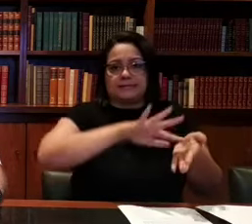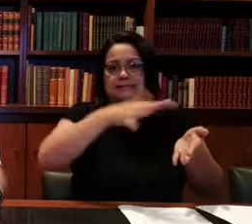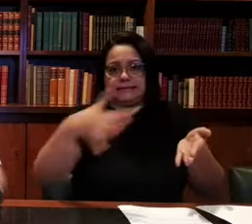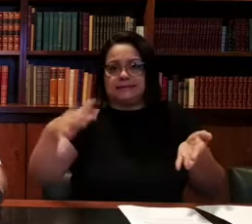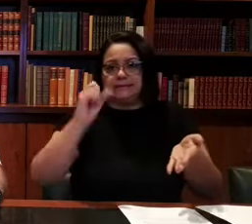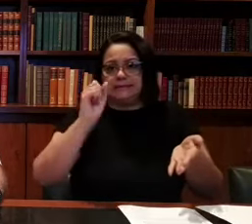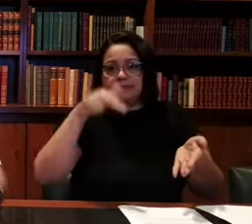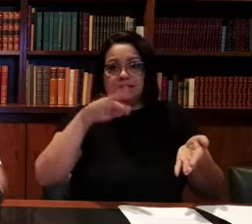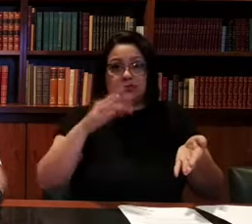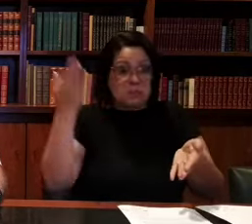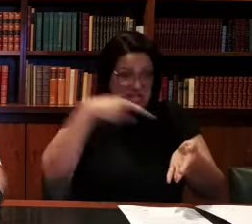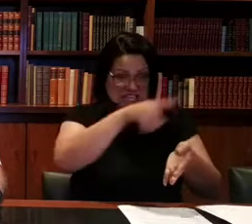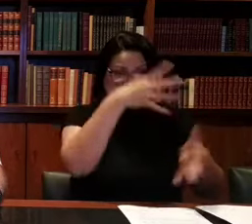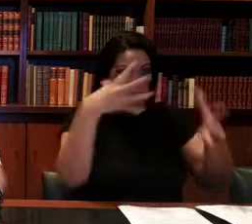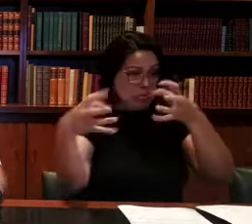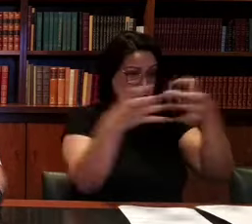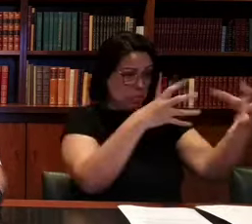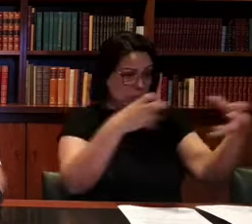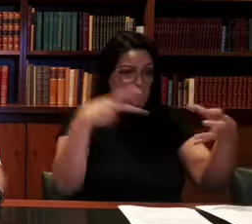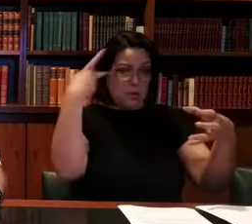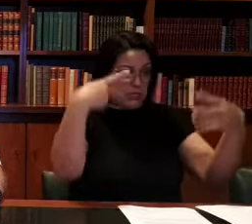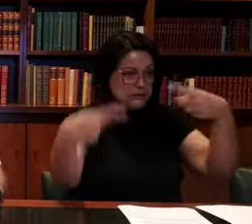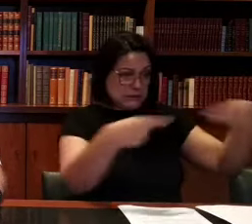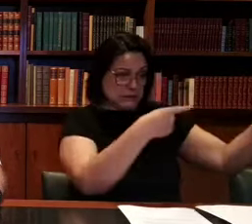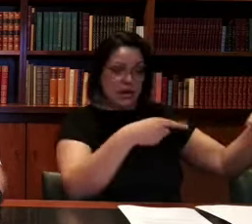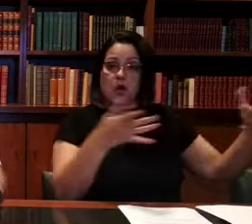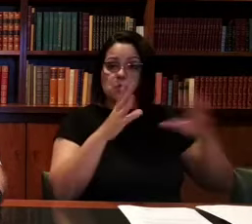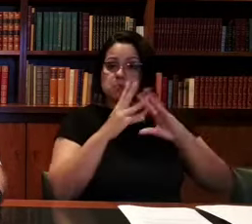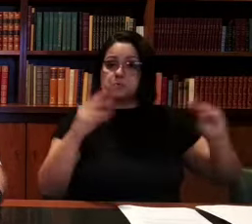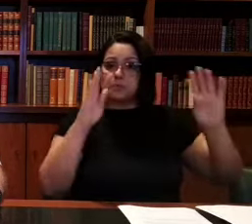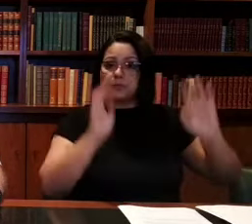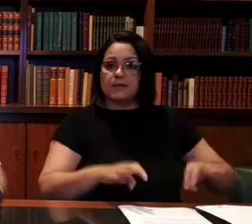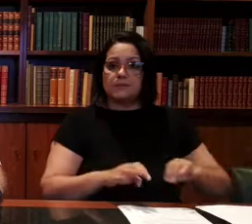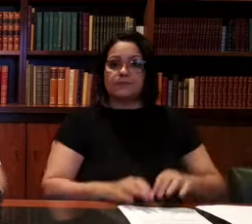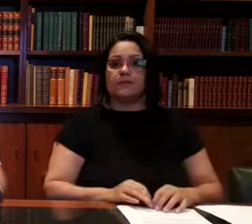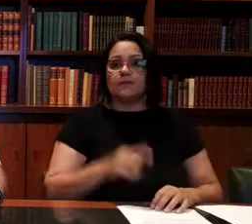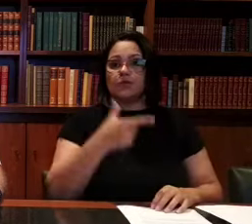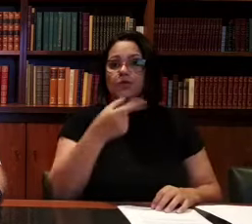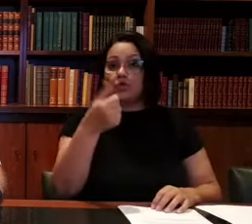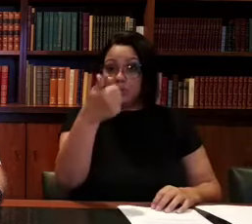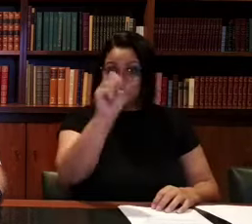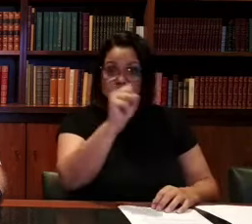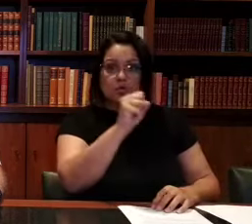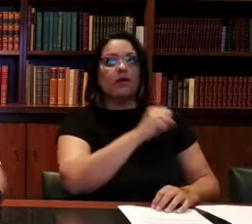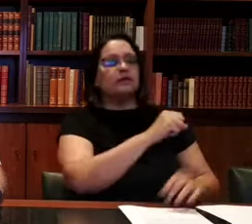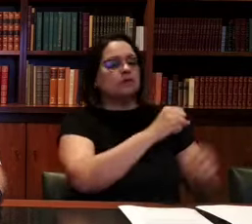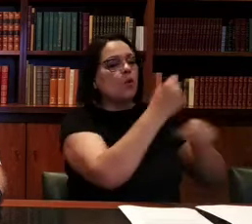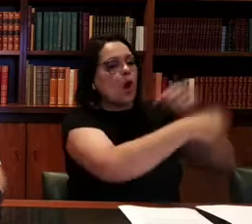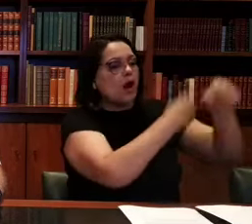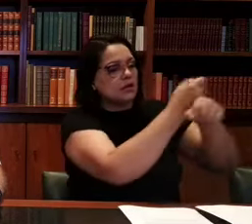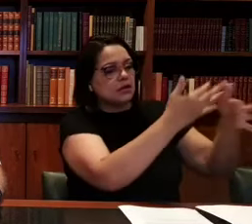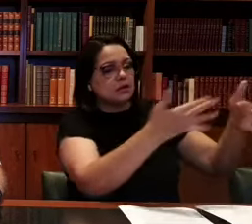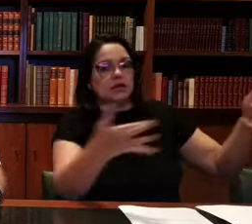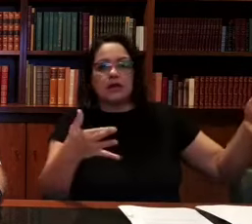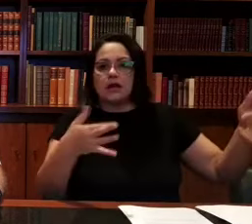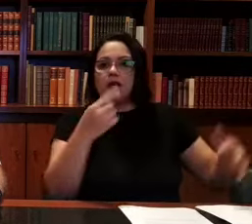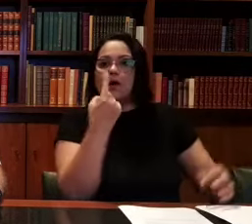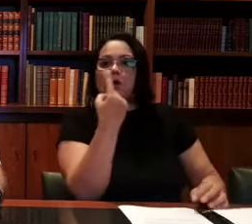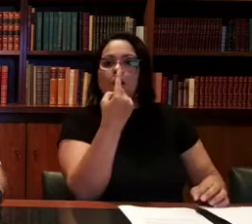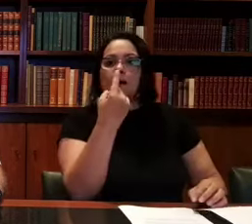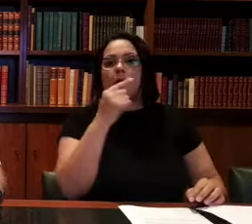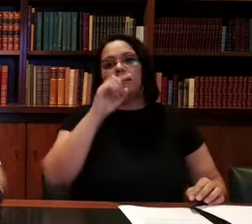passado a briga política hoje não temos problema graças a Deus assim 2018 Porto fechou com merengue de prejuízo hoje ano passado deu lucro